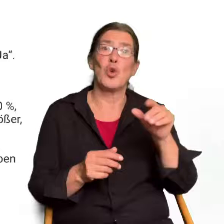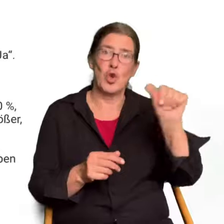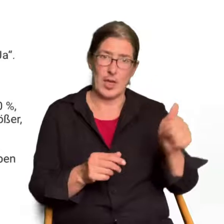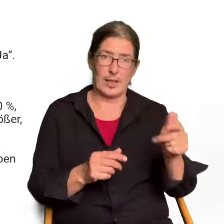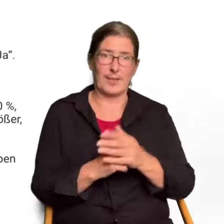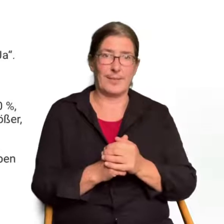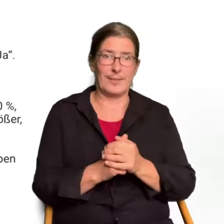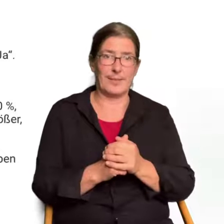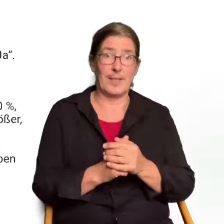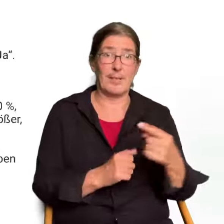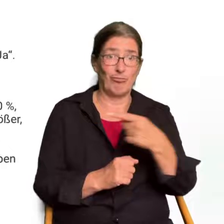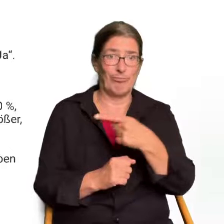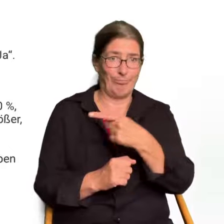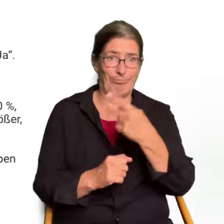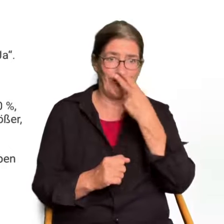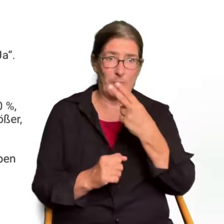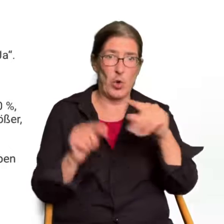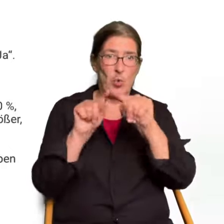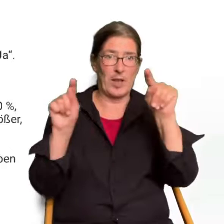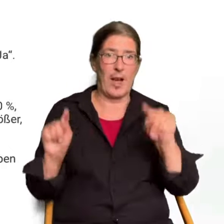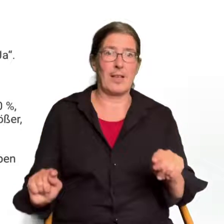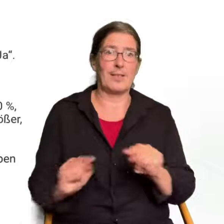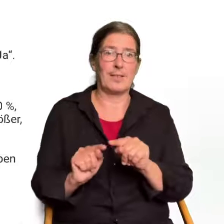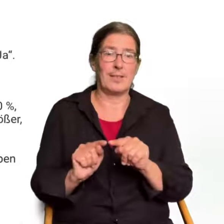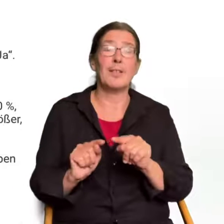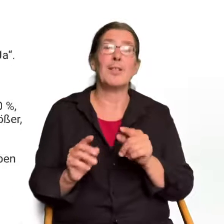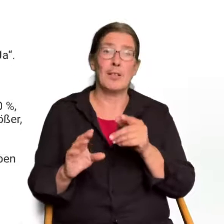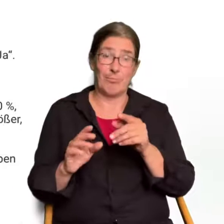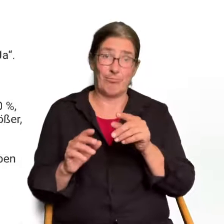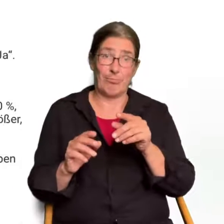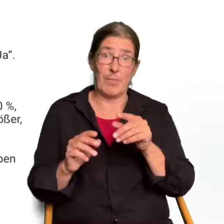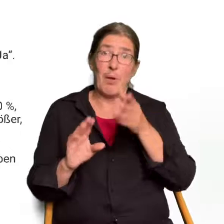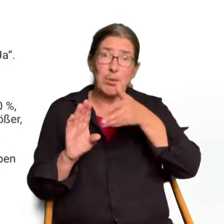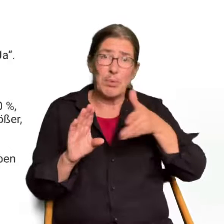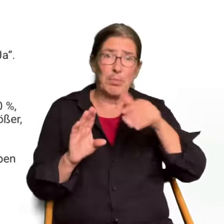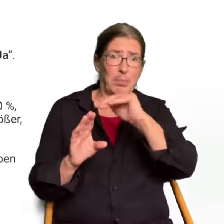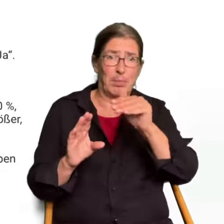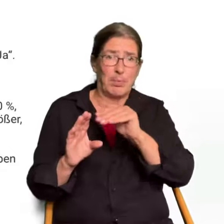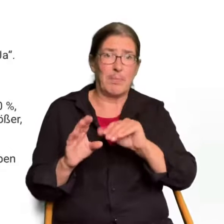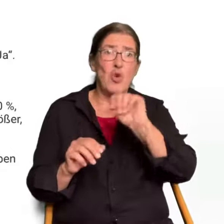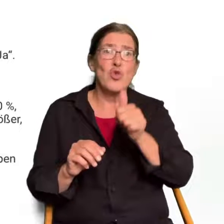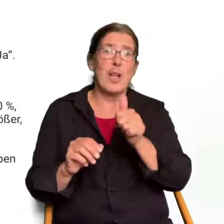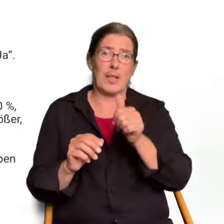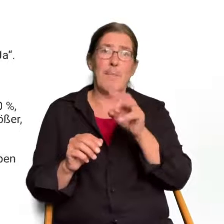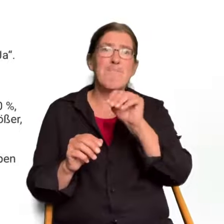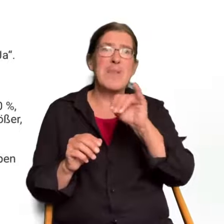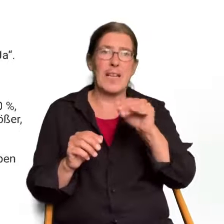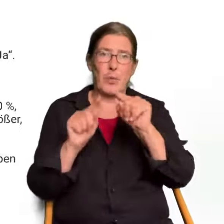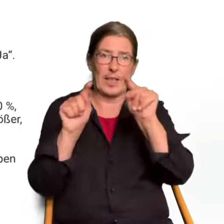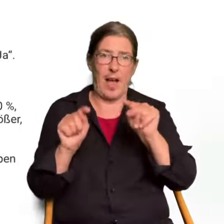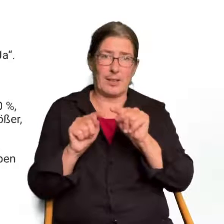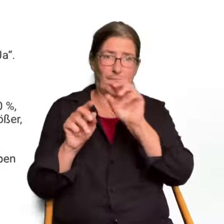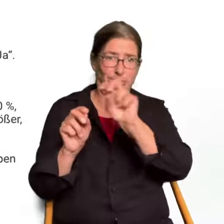auf der linken Seite seht ihr ein Quadrat dieses Quadrat wurde in 100 gleich große Mini Quadrate eingeteilt hier